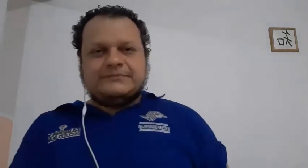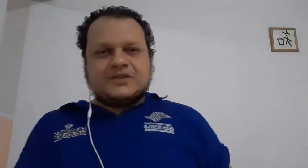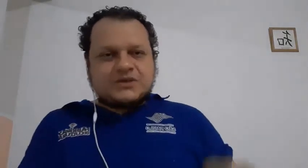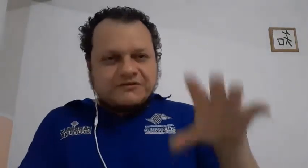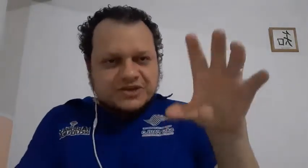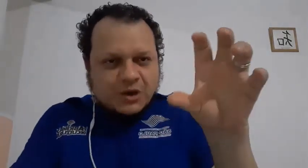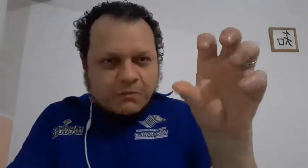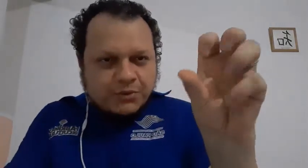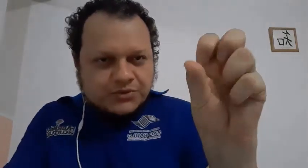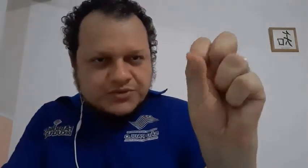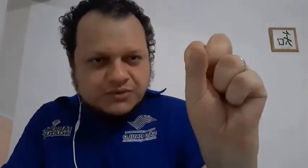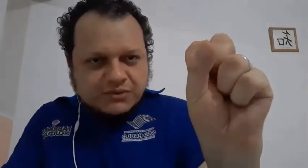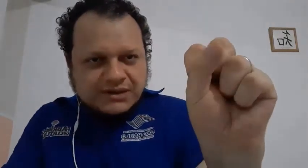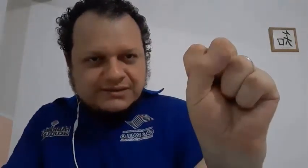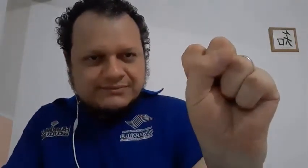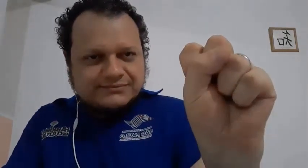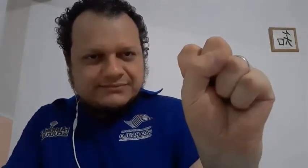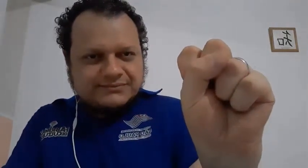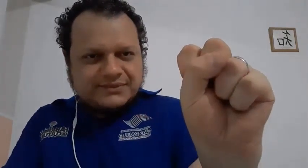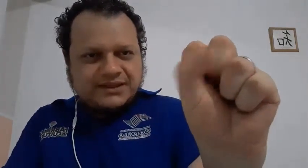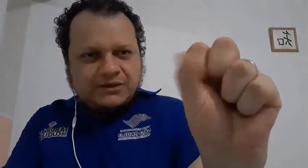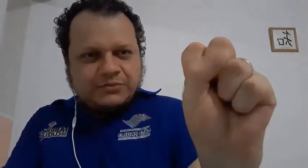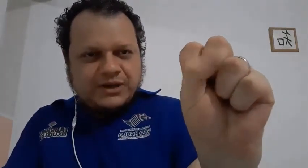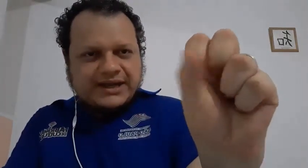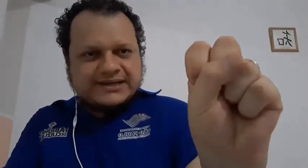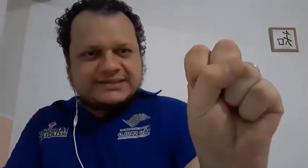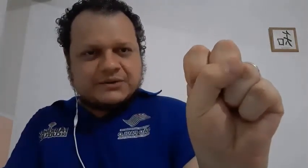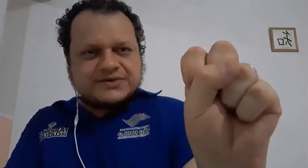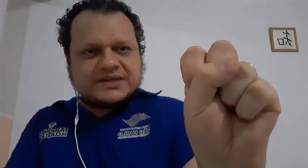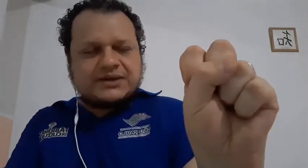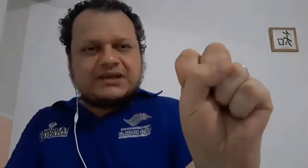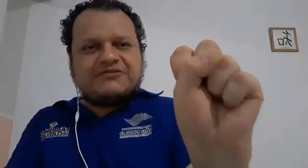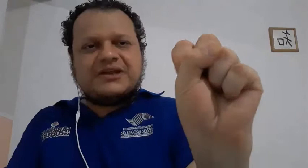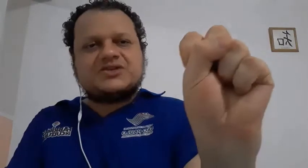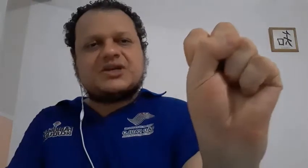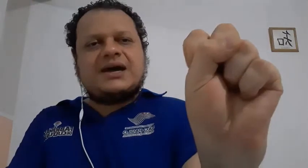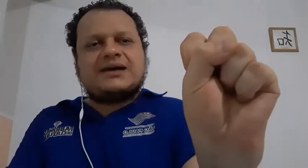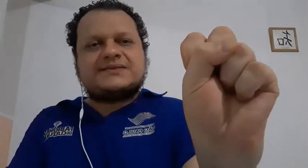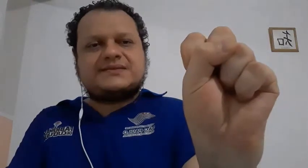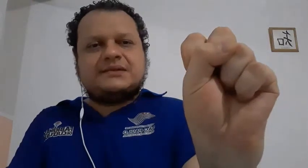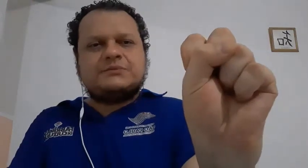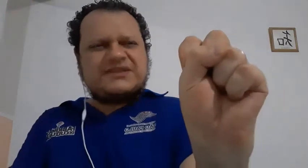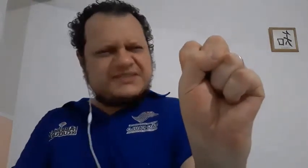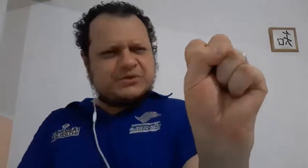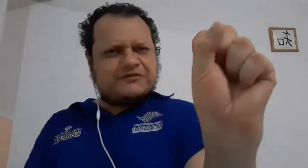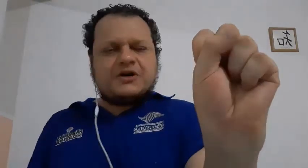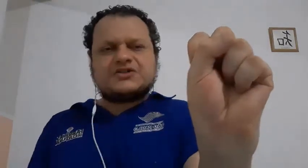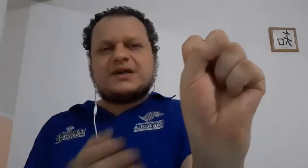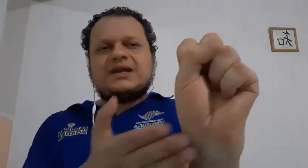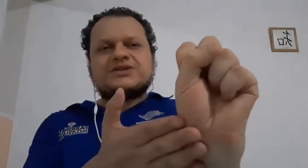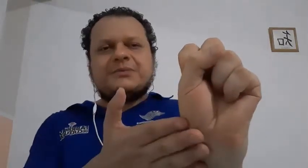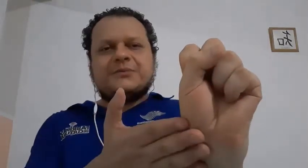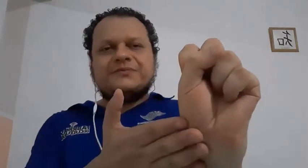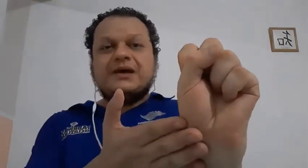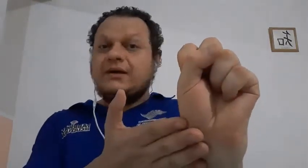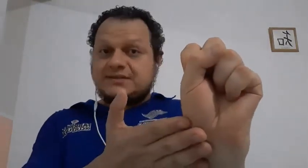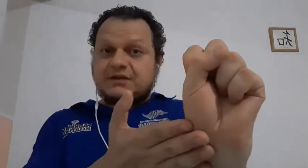Só fechar o pulso e o polegar está cruzando aqui na frente. S. Não precisa fazer muito forte, relaxa a mão, senão vai